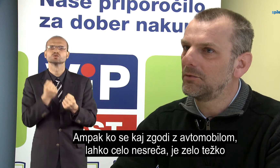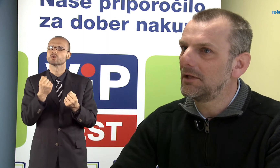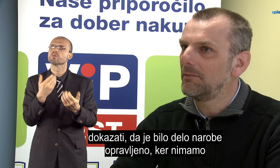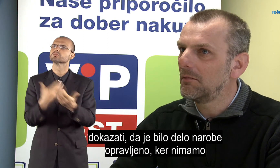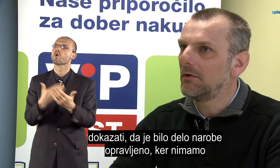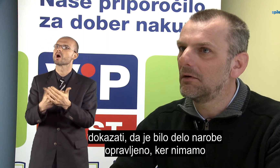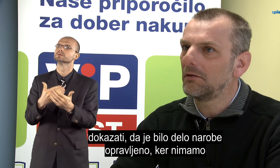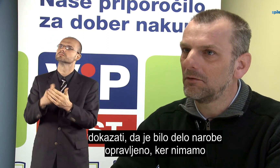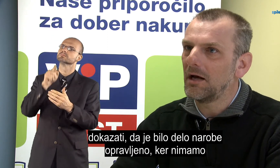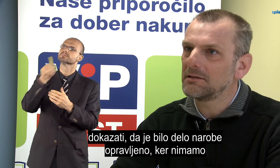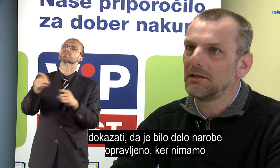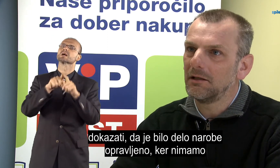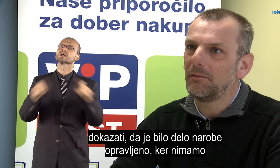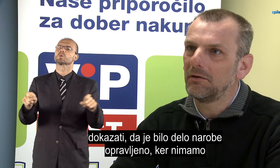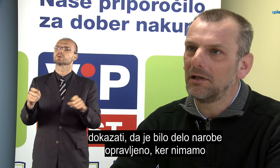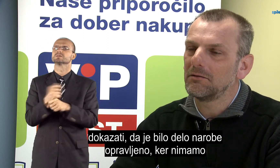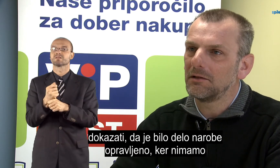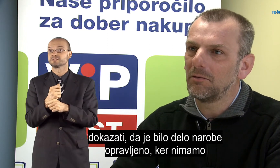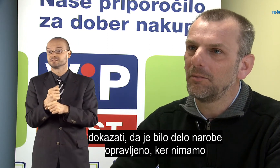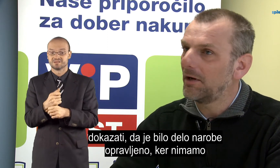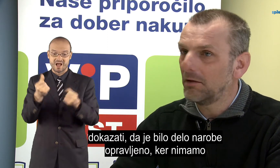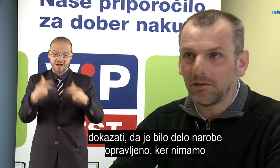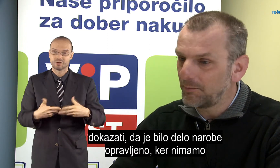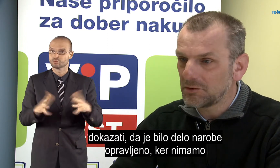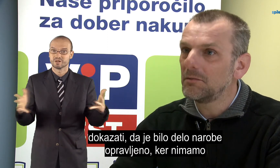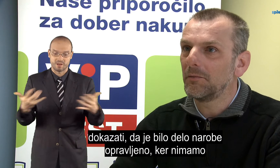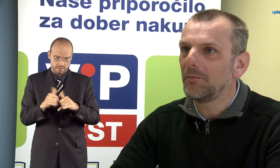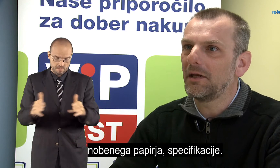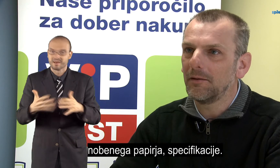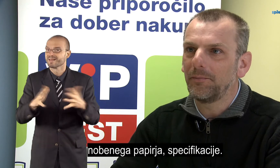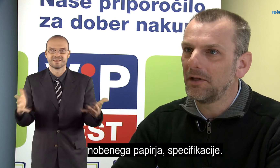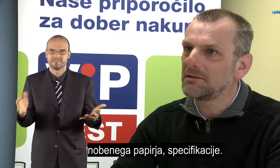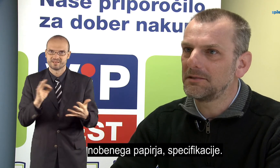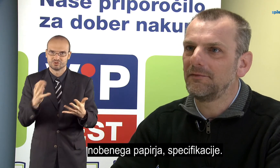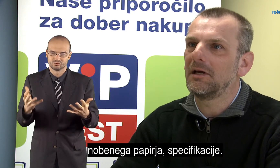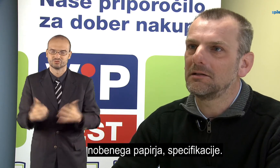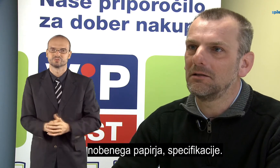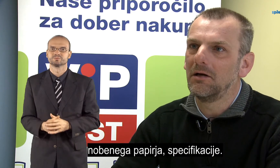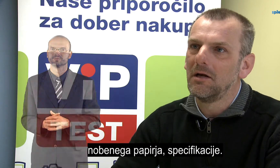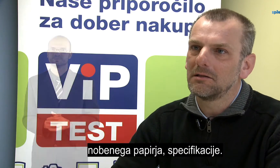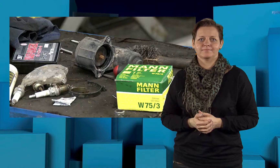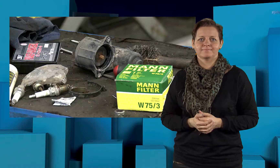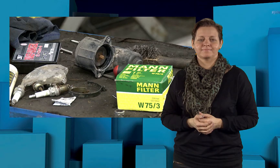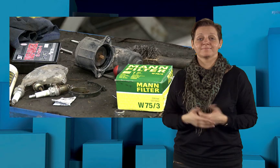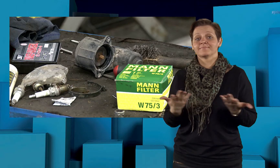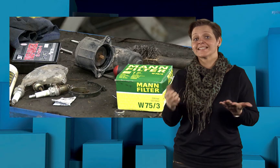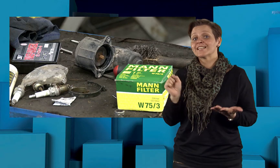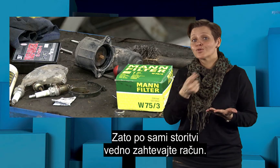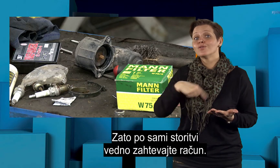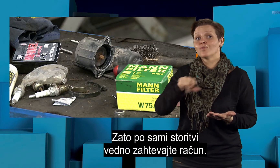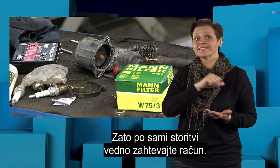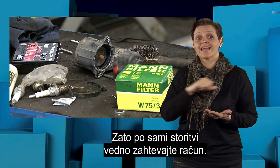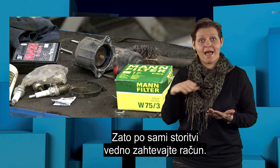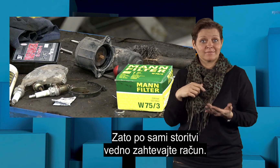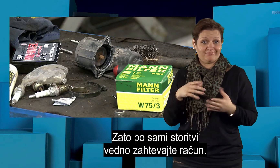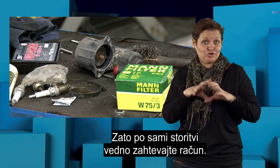težko potem dokazati, da je bilo delo narobe opravljeno, ker pač nimamo nobenega papirja s specifikacijo. Zato